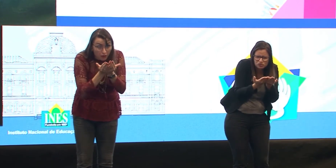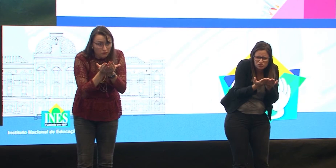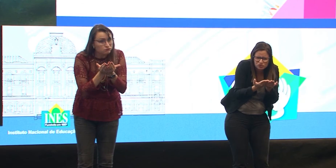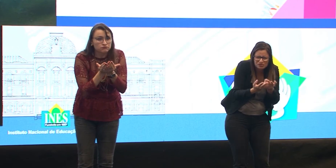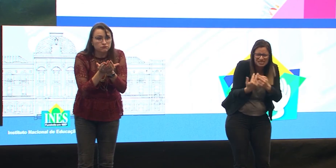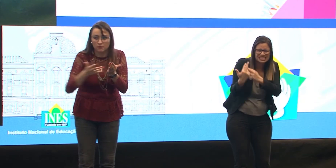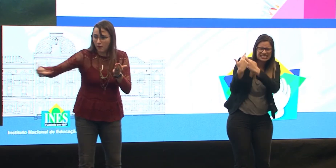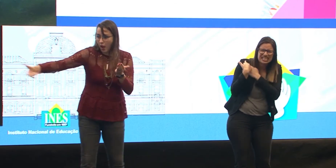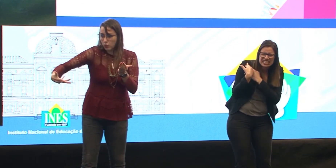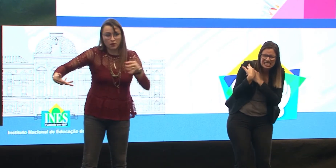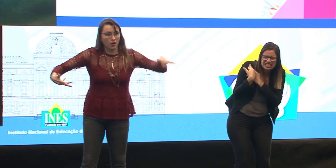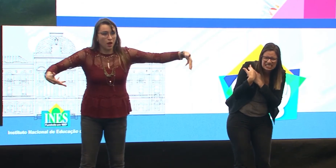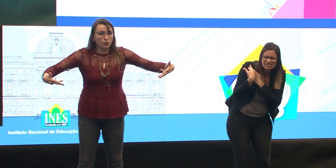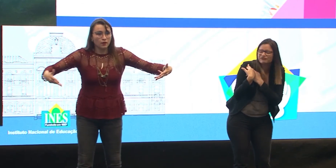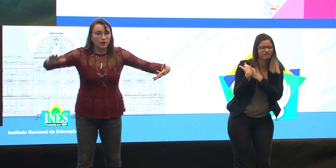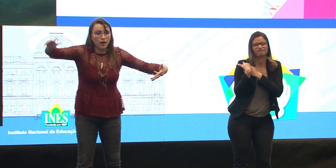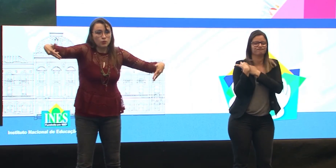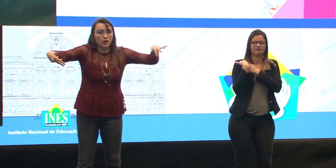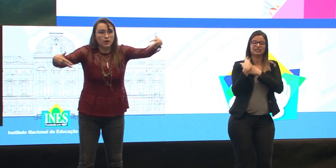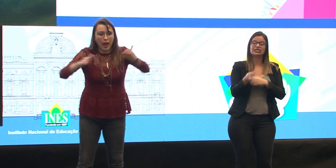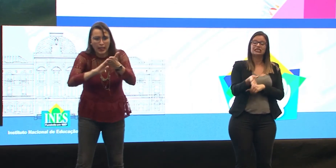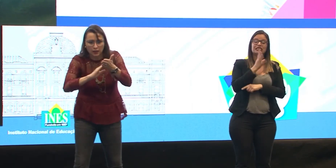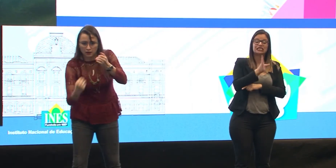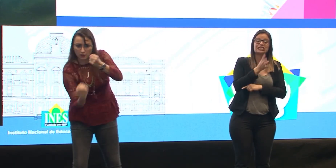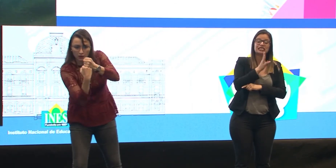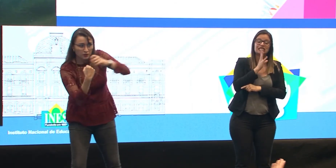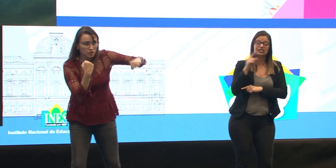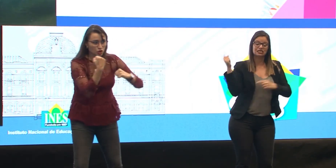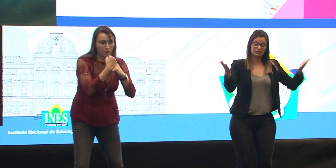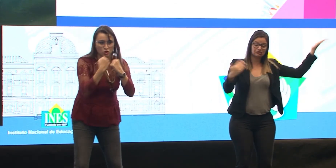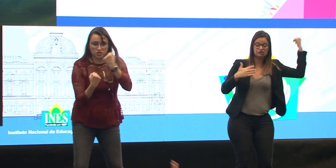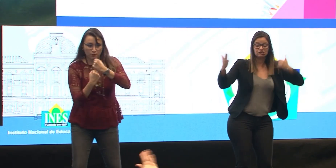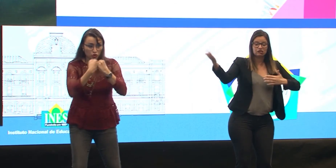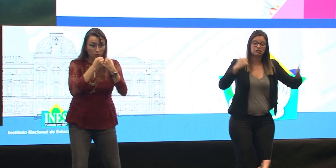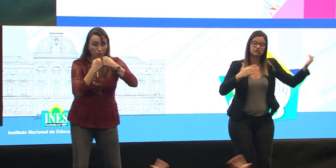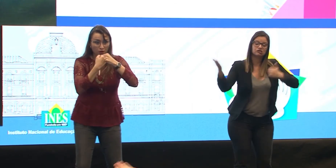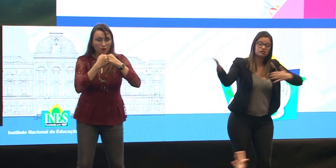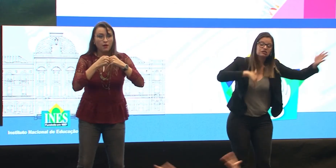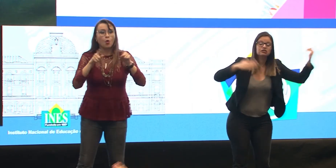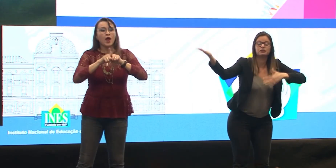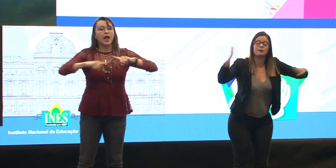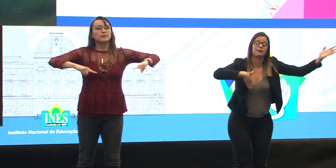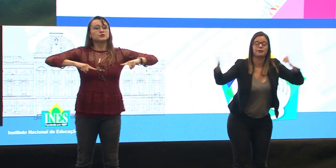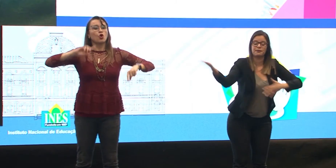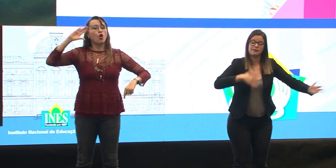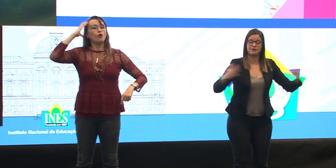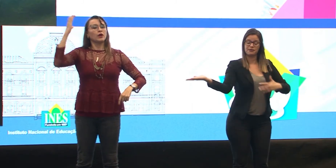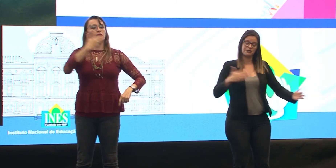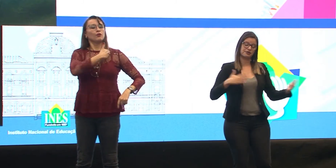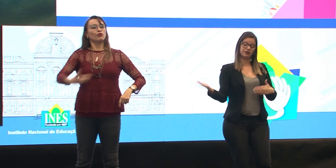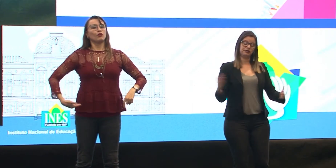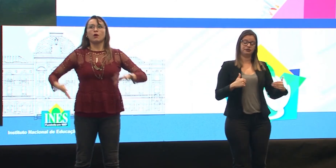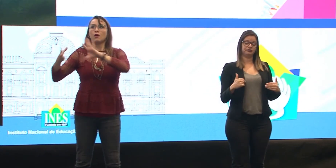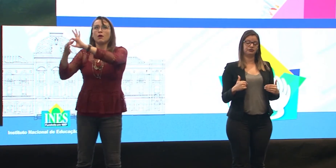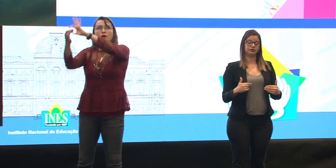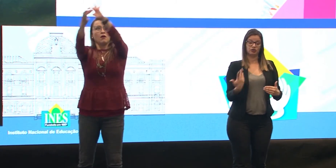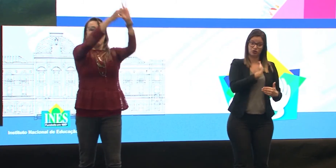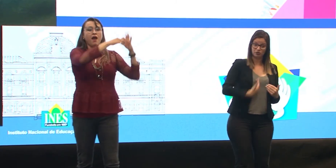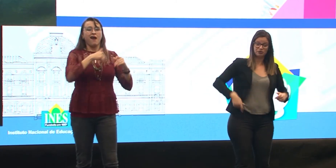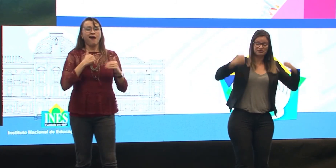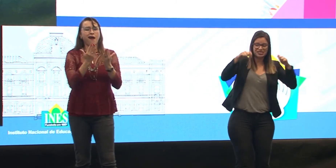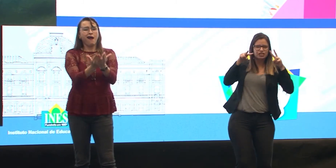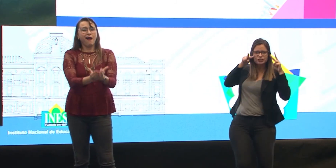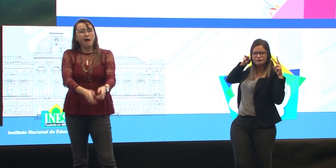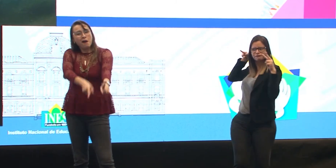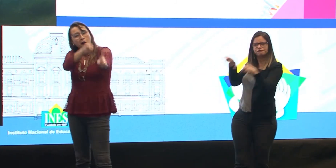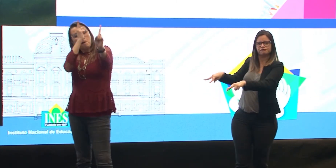porque eu não vou conseguir trabalhar sozinho em prol da educação, e uma única escola não consegue trabalhar sozinha. A gente precisa